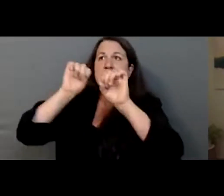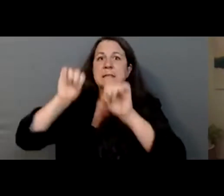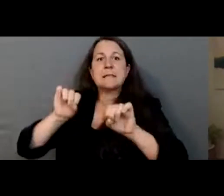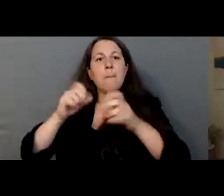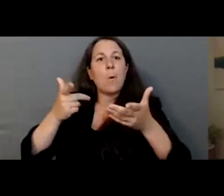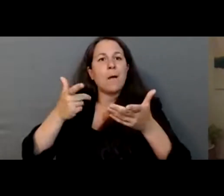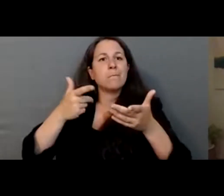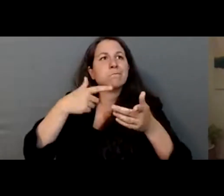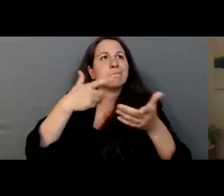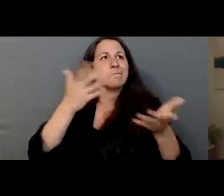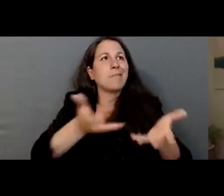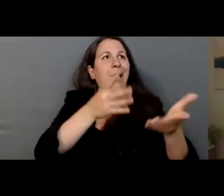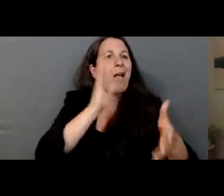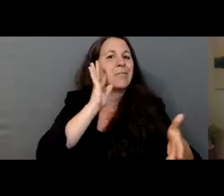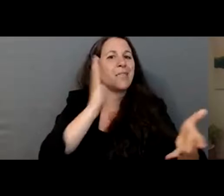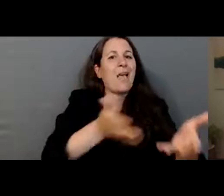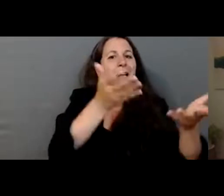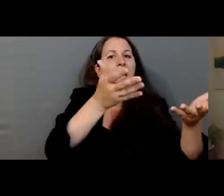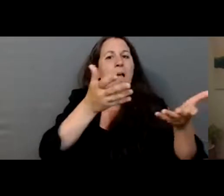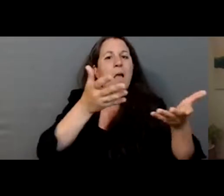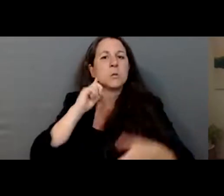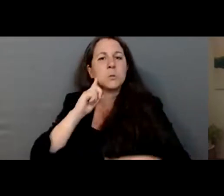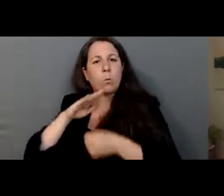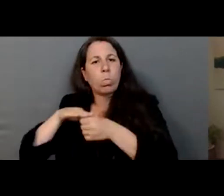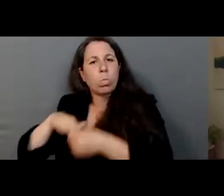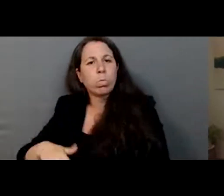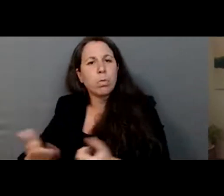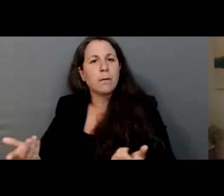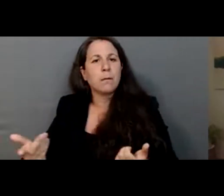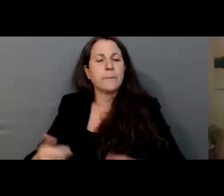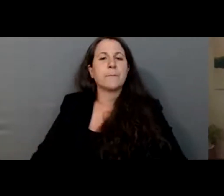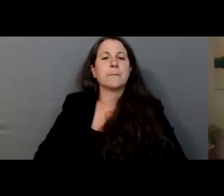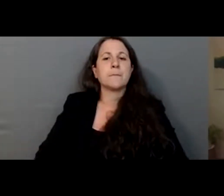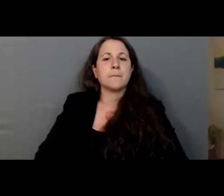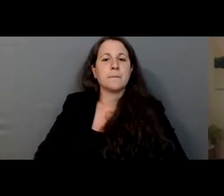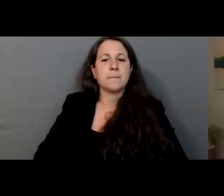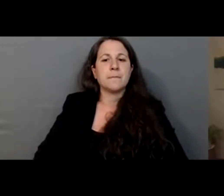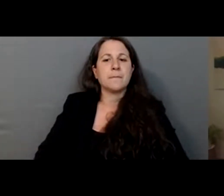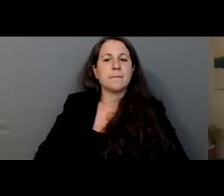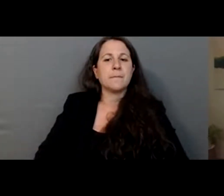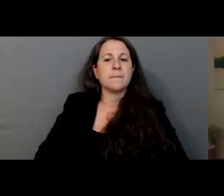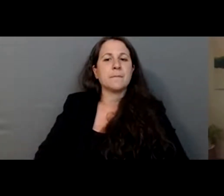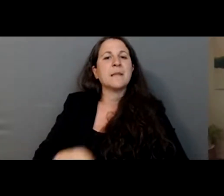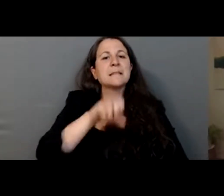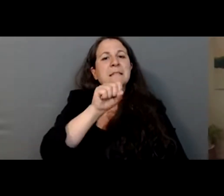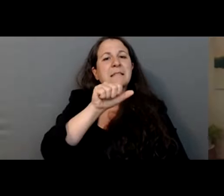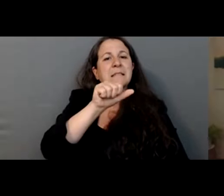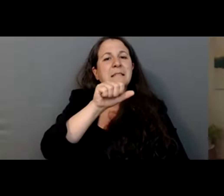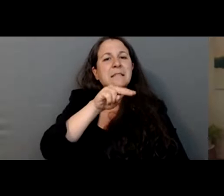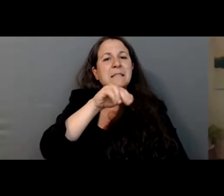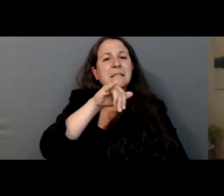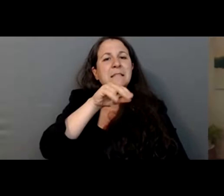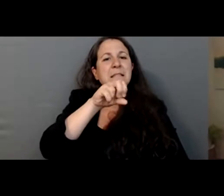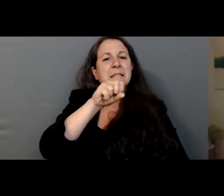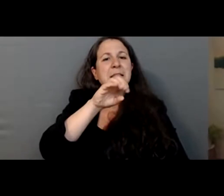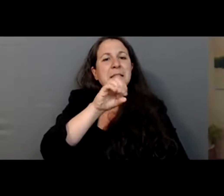personnes entendantes au détriment des personnes sourdes, également le sanisme, donc toute la discrimination envers les